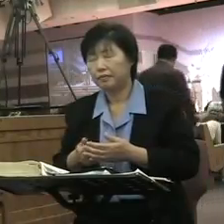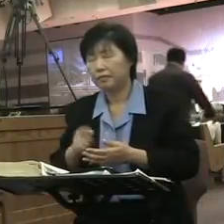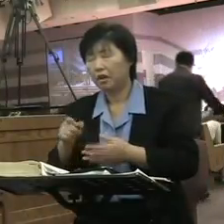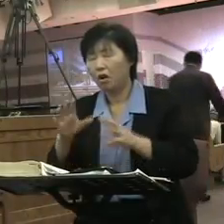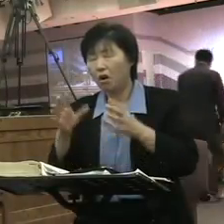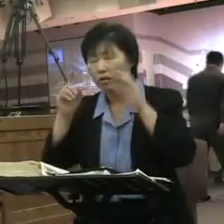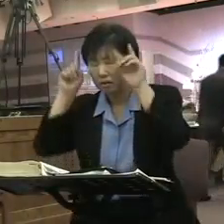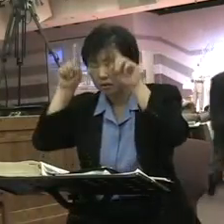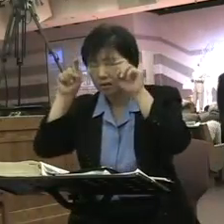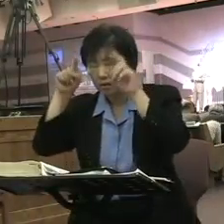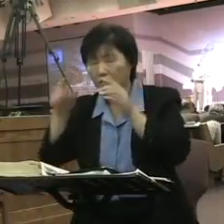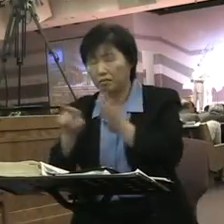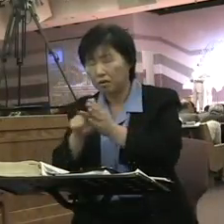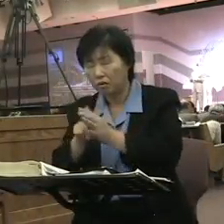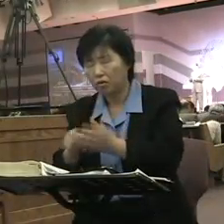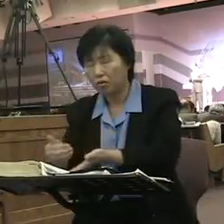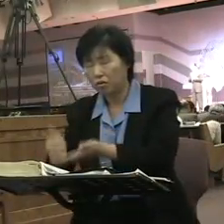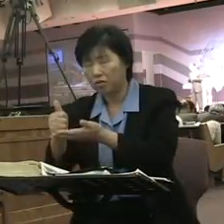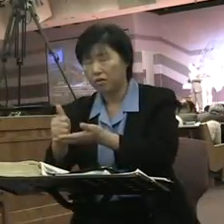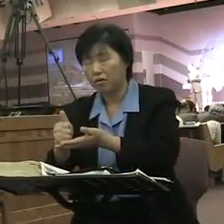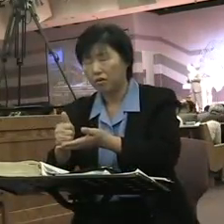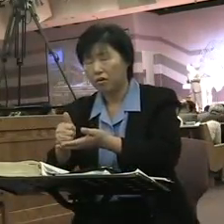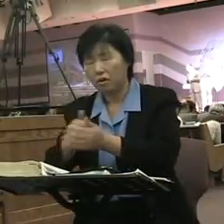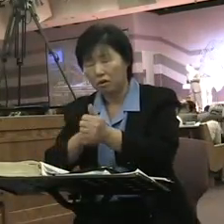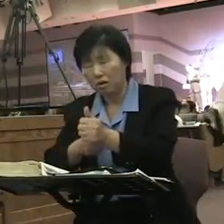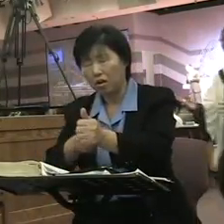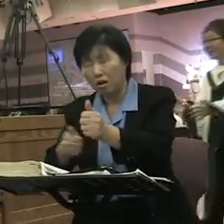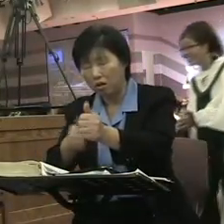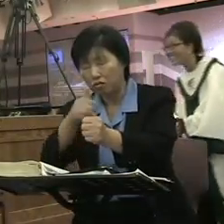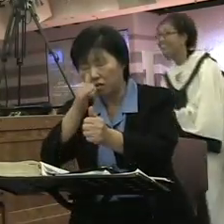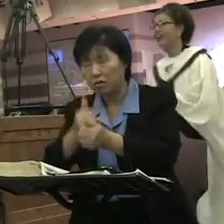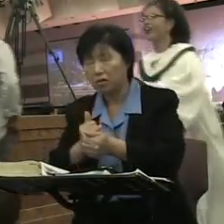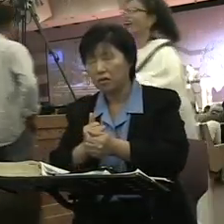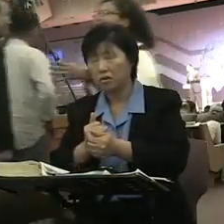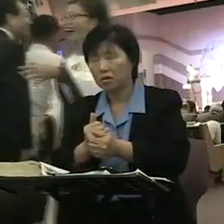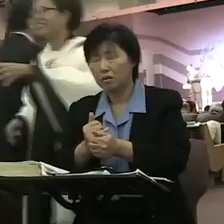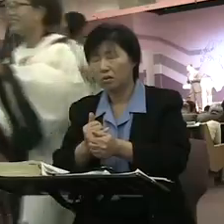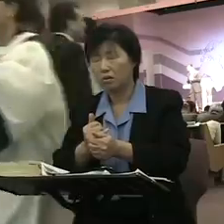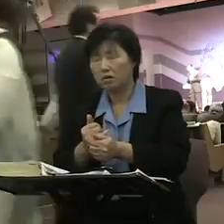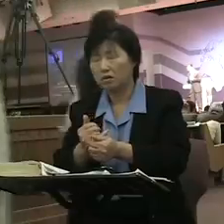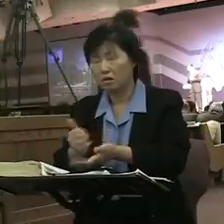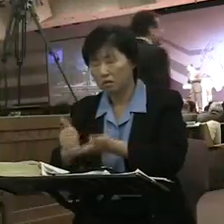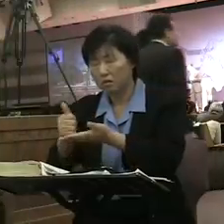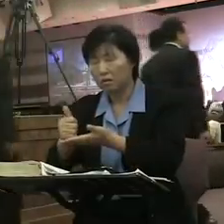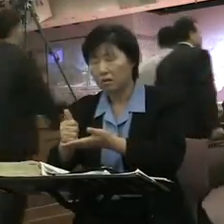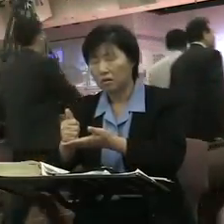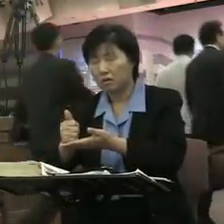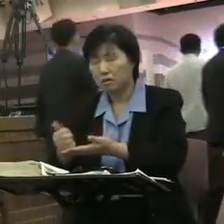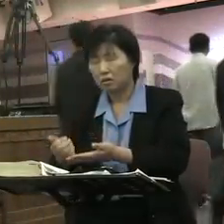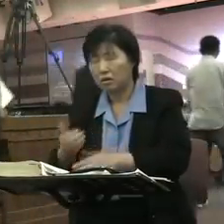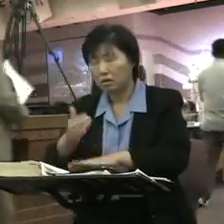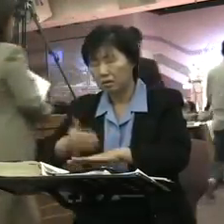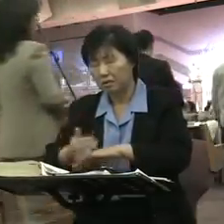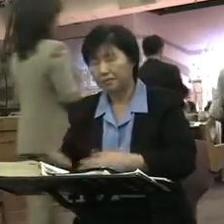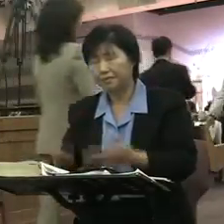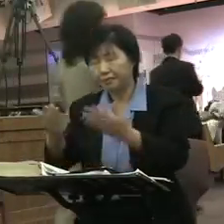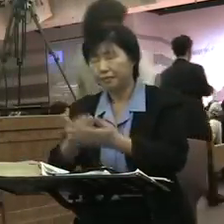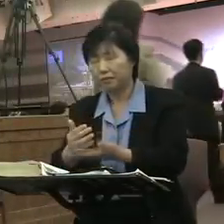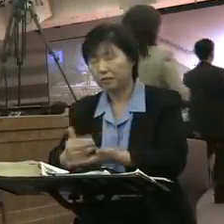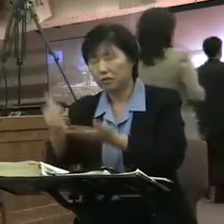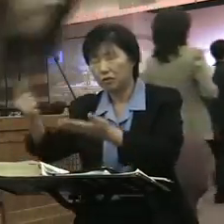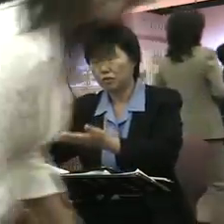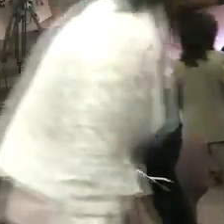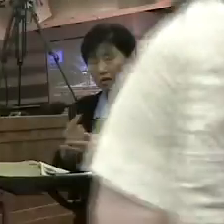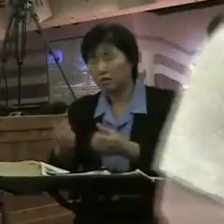그 어린 양을 믿고 섬기며 따를 수 있도록 축복해 주시는 은혜를 감사드립니다. 그 주님이 오셨기